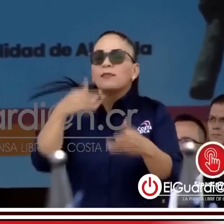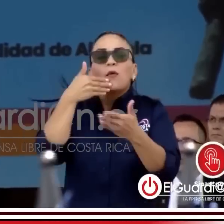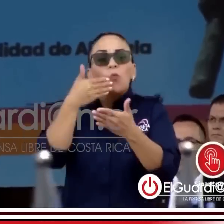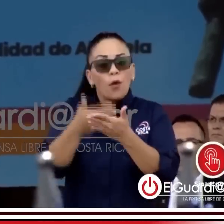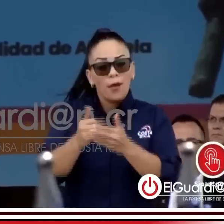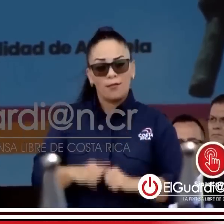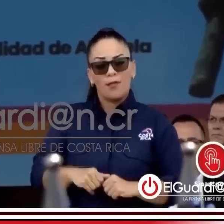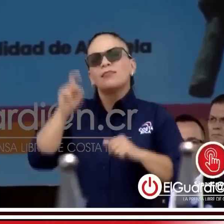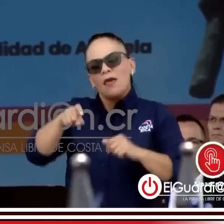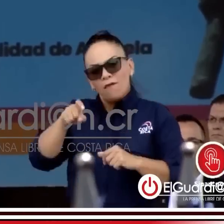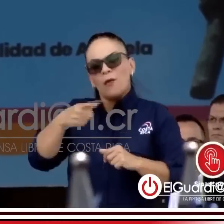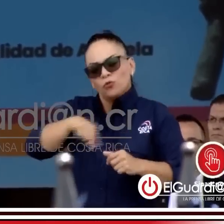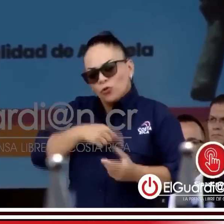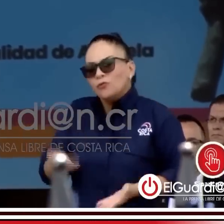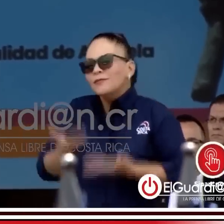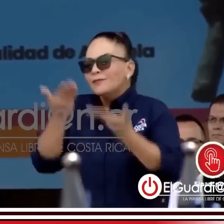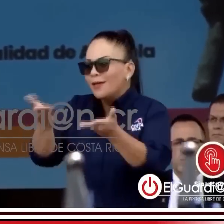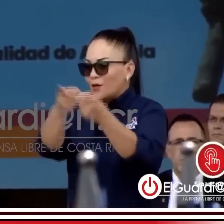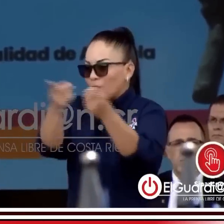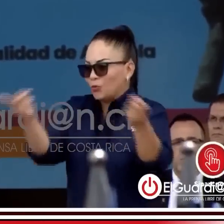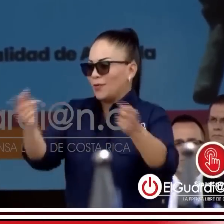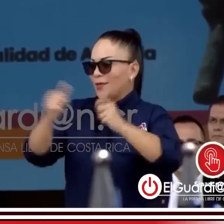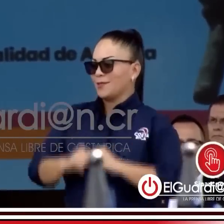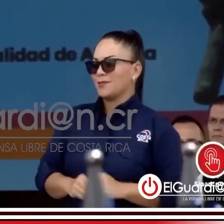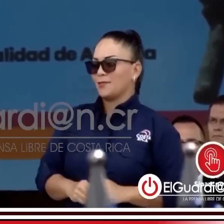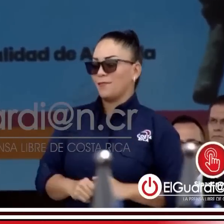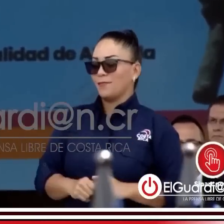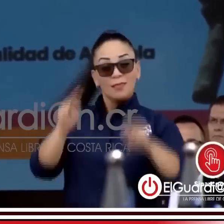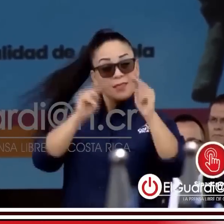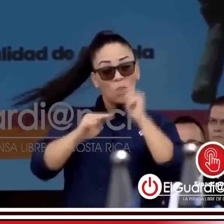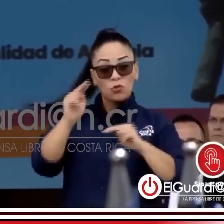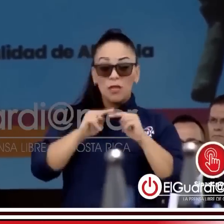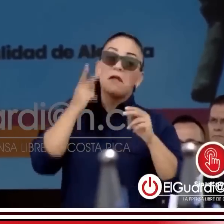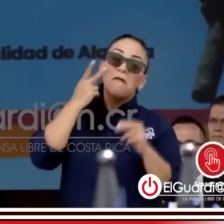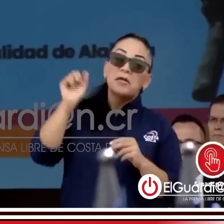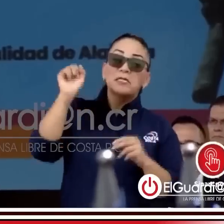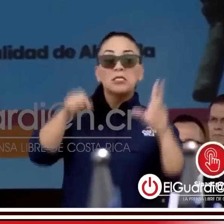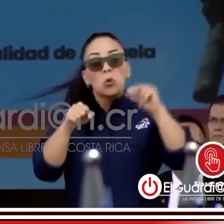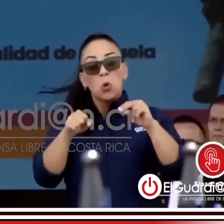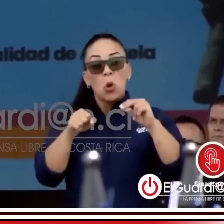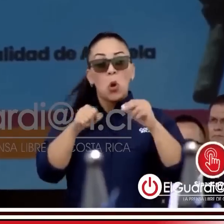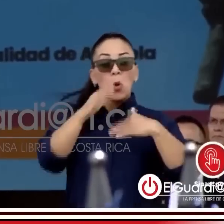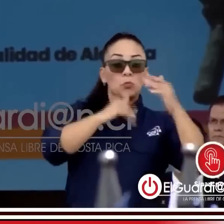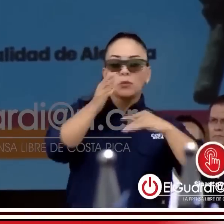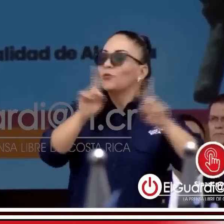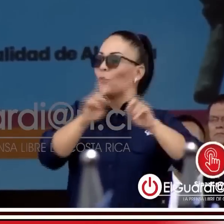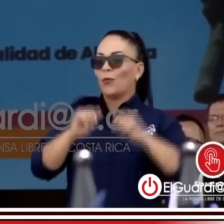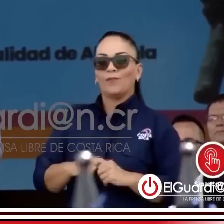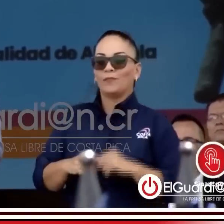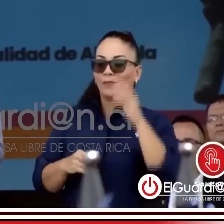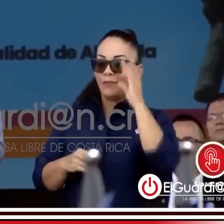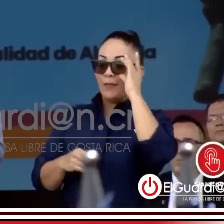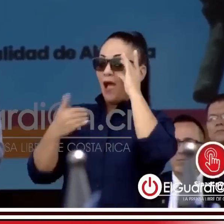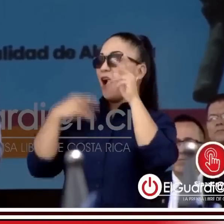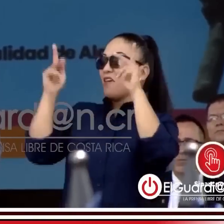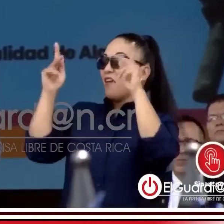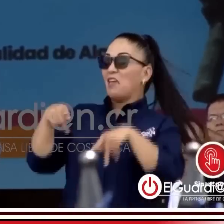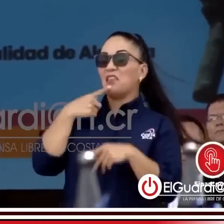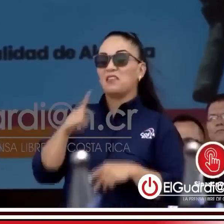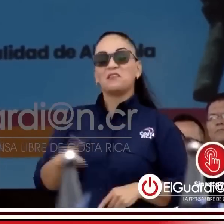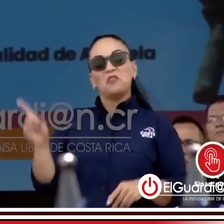se merecen. Eso no es negociable. Hay gente que dice que no tienden